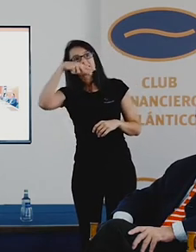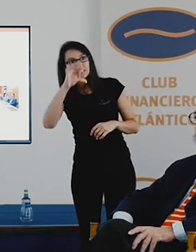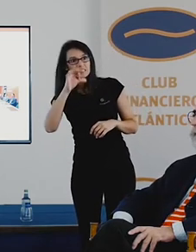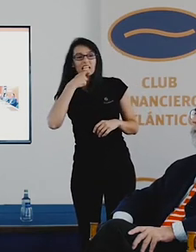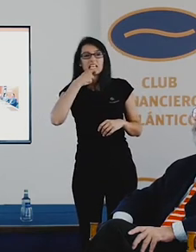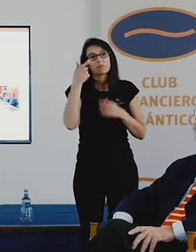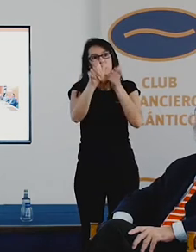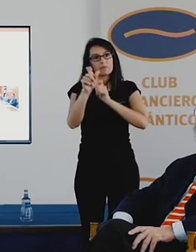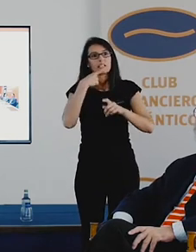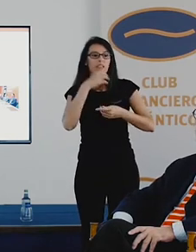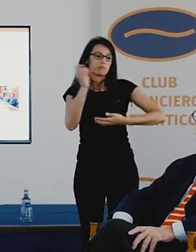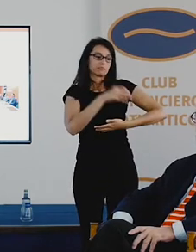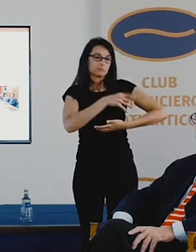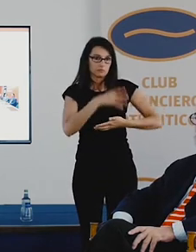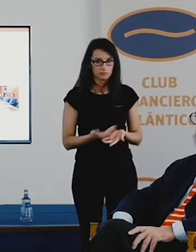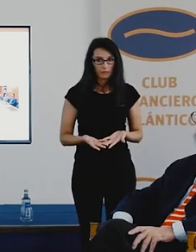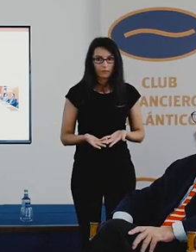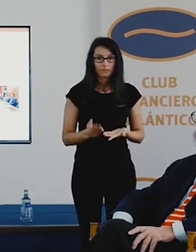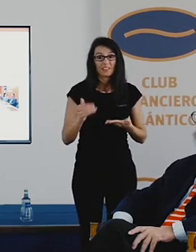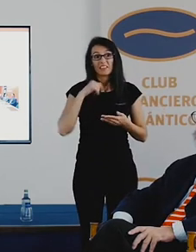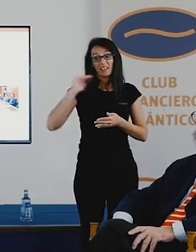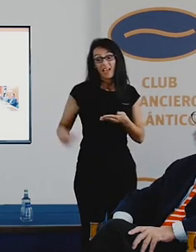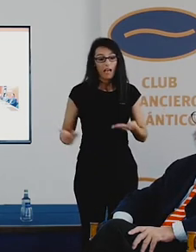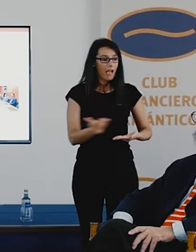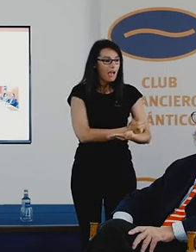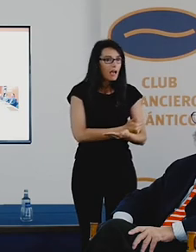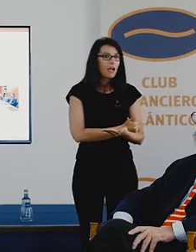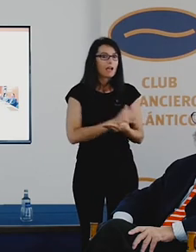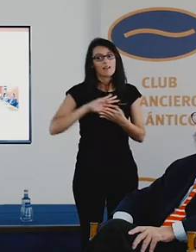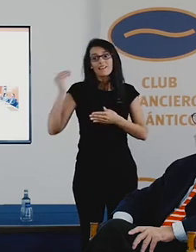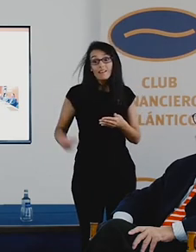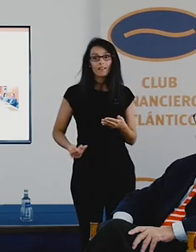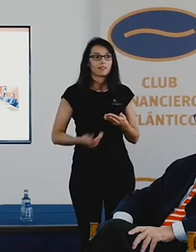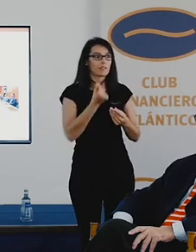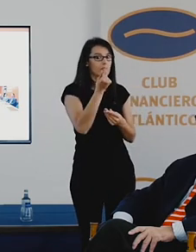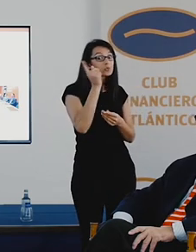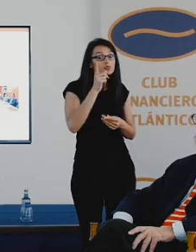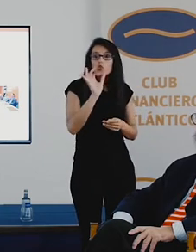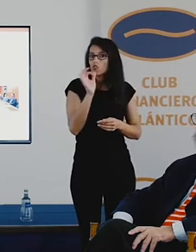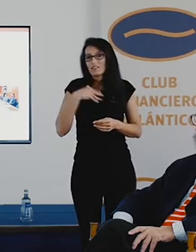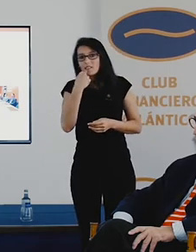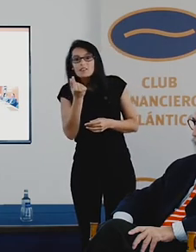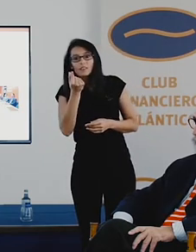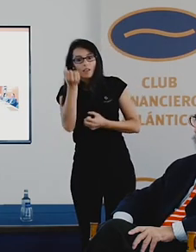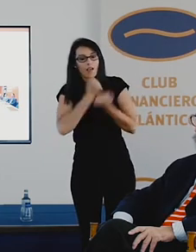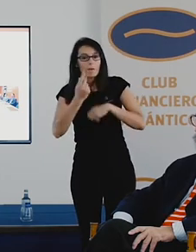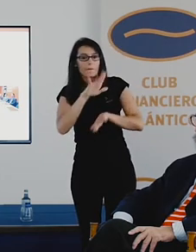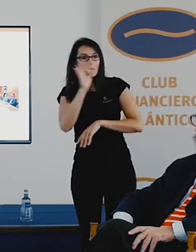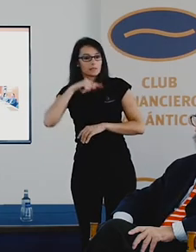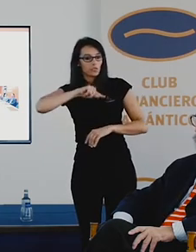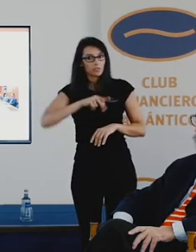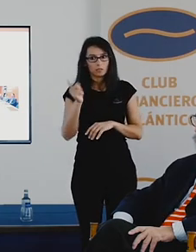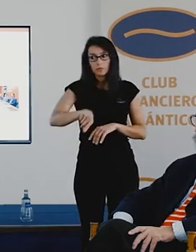que es riqueza, la commonwealth. Significa riqueza, pero no riqueza solo de la pasta, también moral. Estás haciendo algo mejor y encima